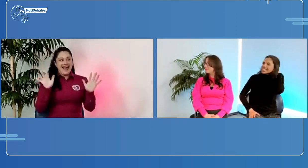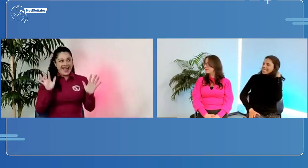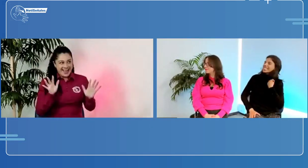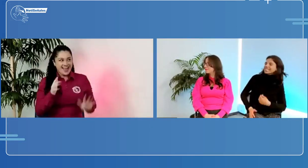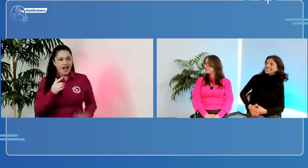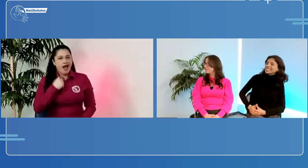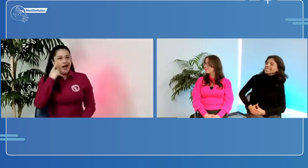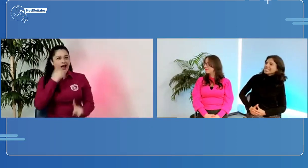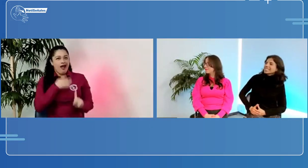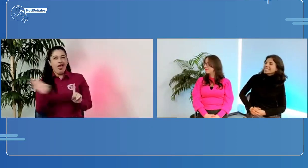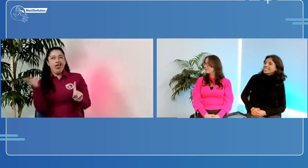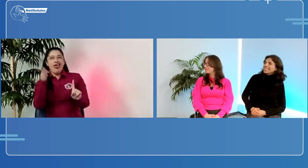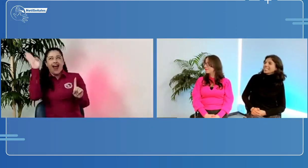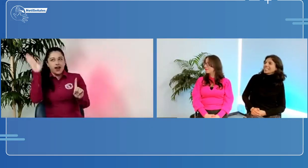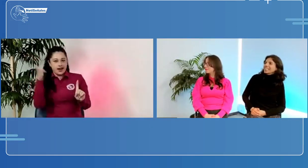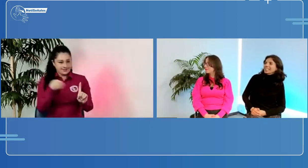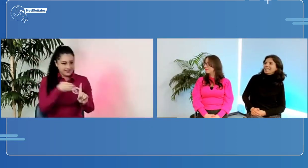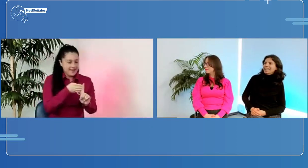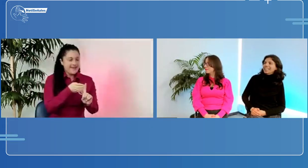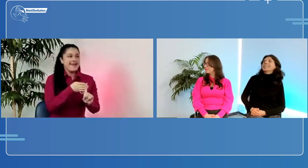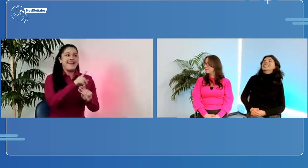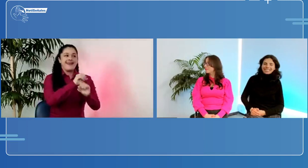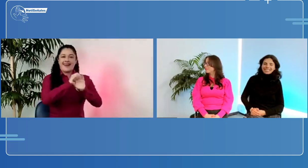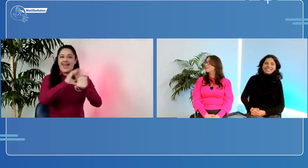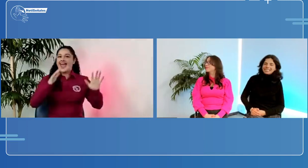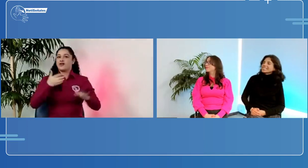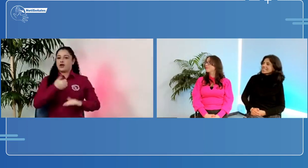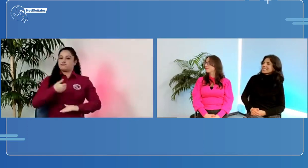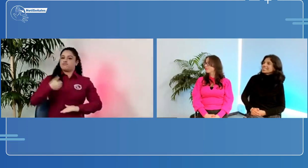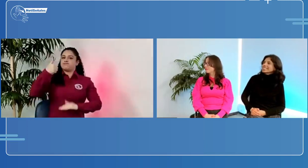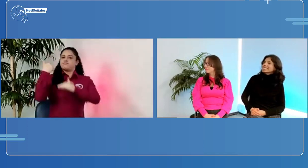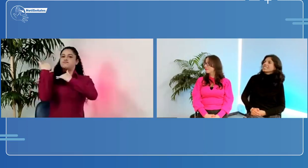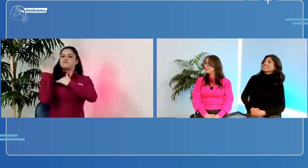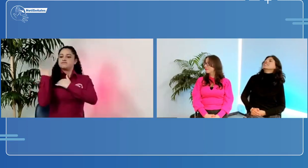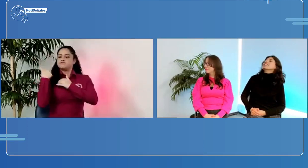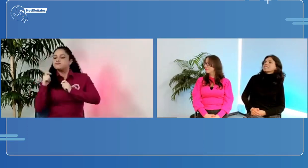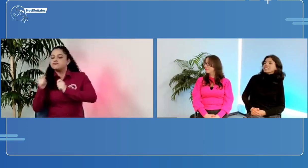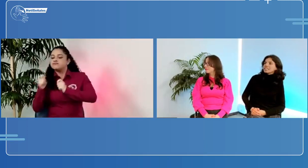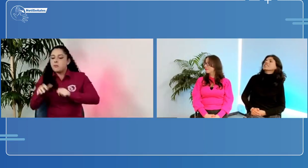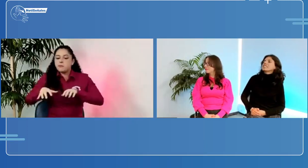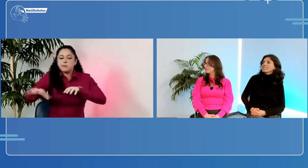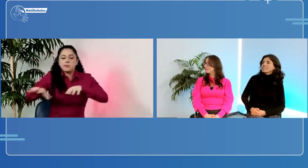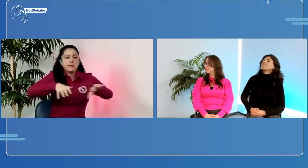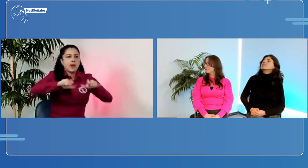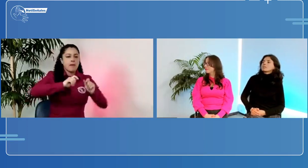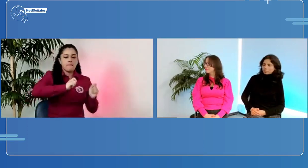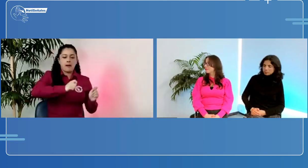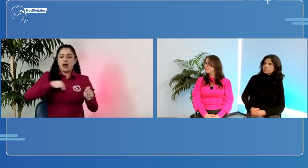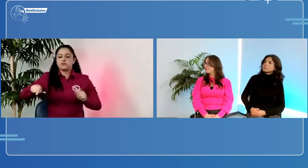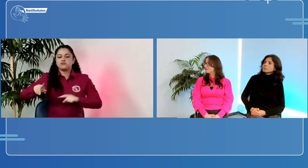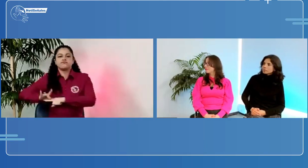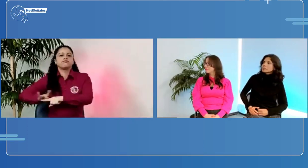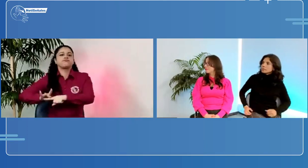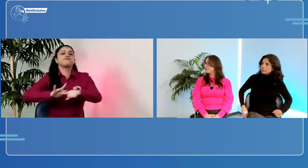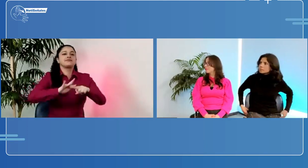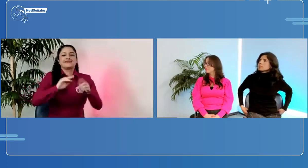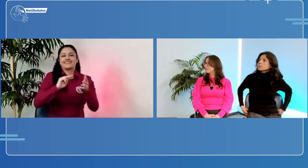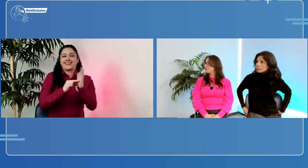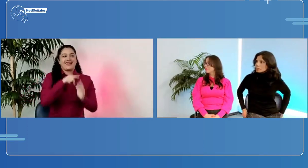Claro, es más claro porque pues ya sabemos a qué iríamos, o sea, el Ministerio de Salud es la cabeza, el